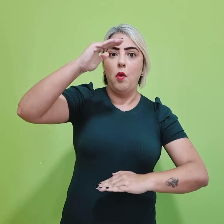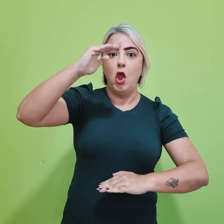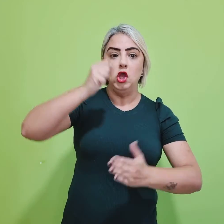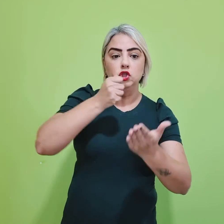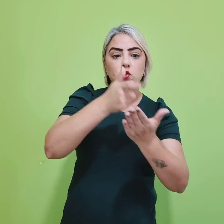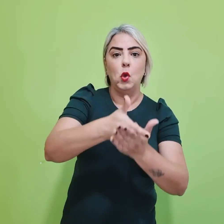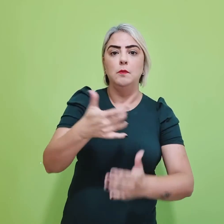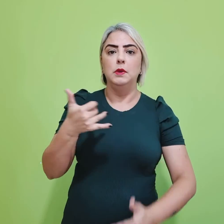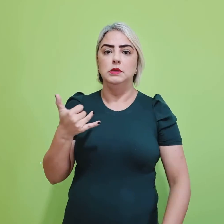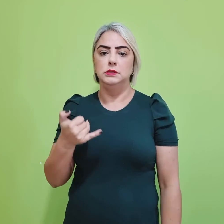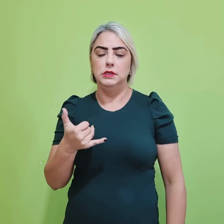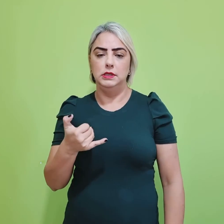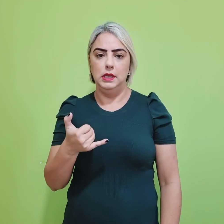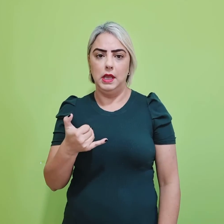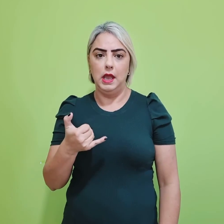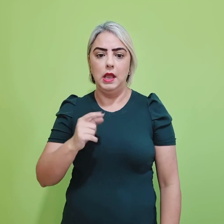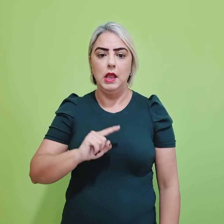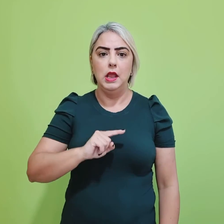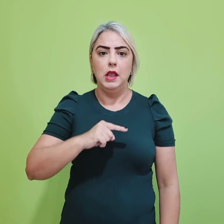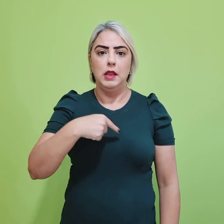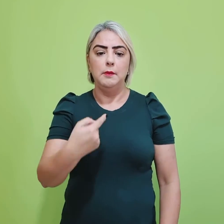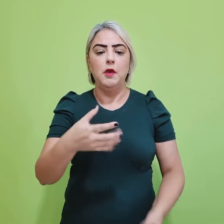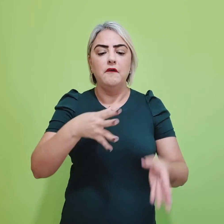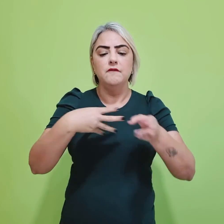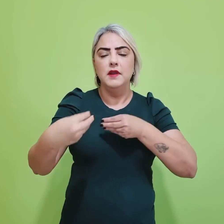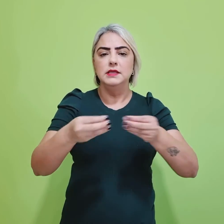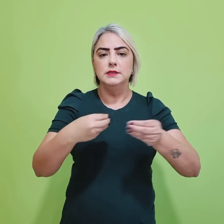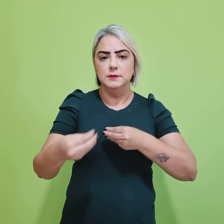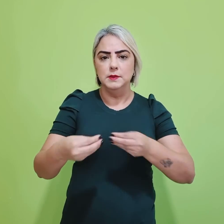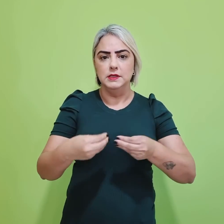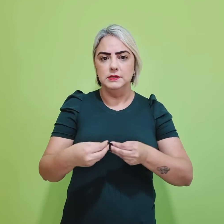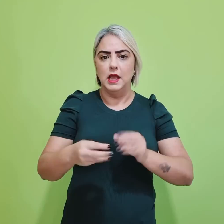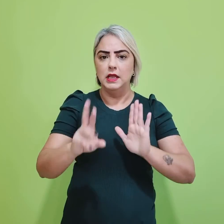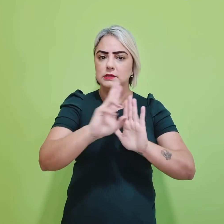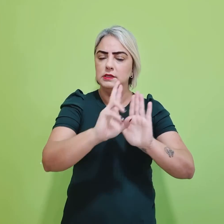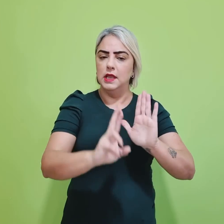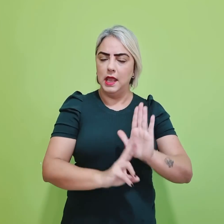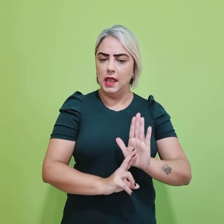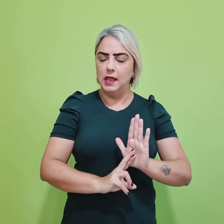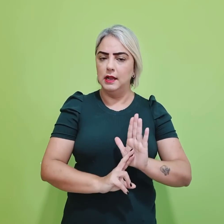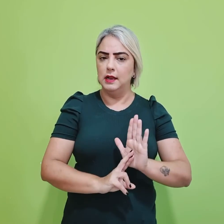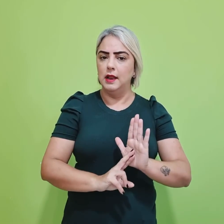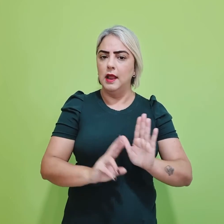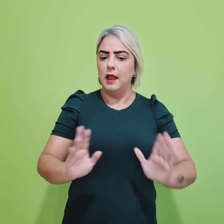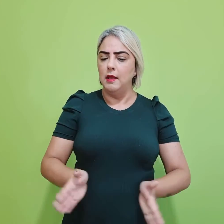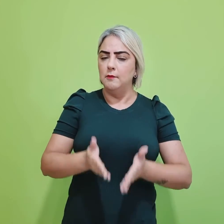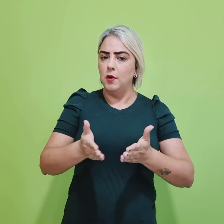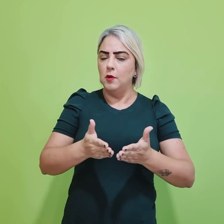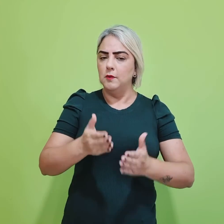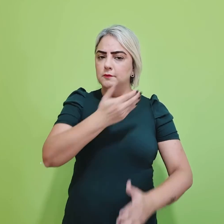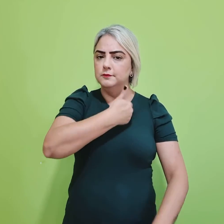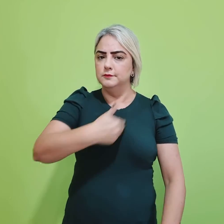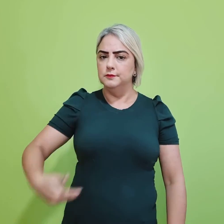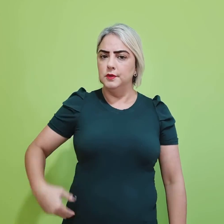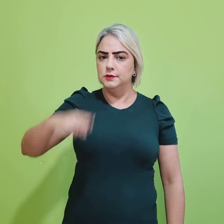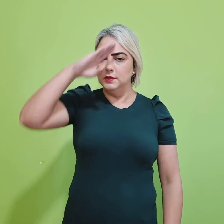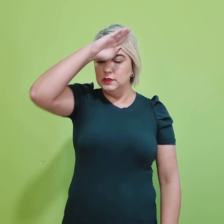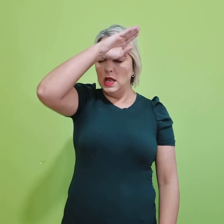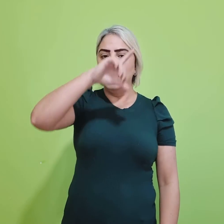posse de armas após flexibilização de regras promovidas por Bolsonaro teve